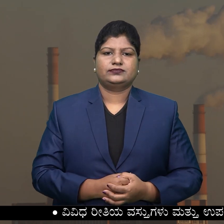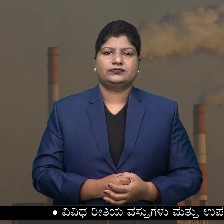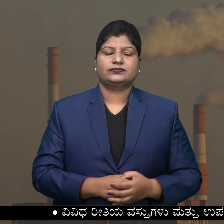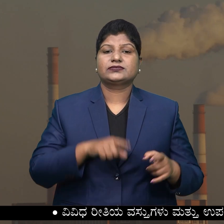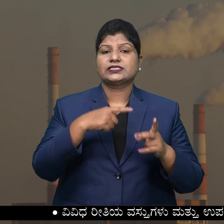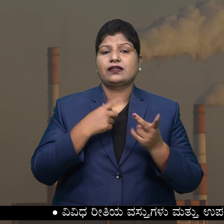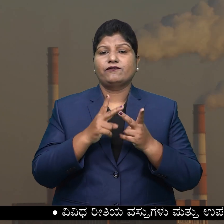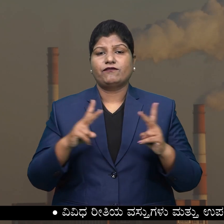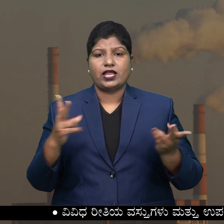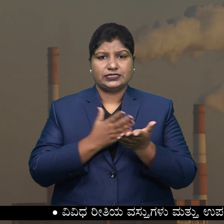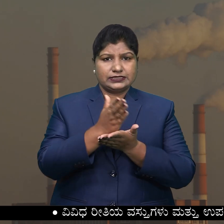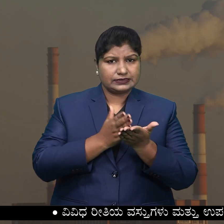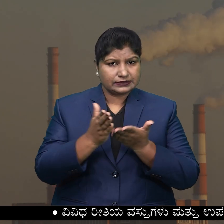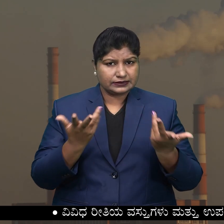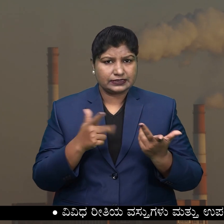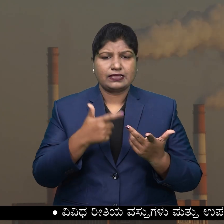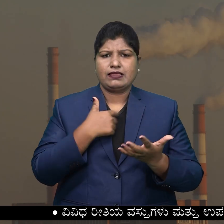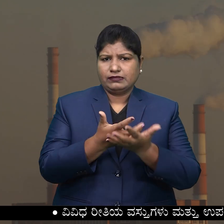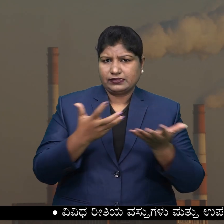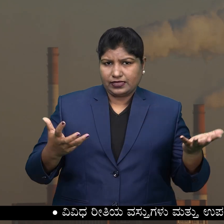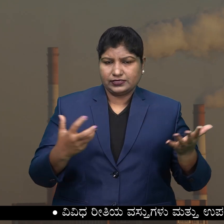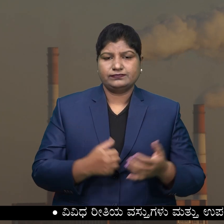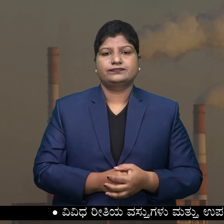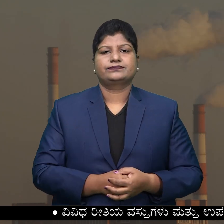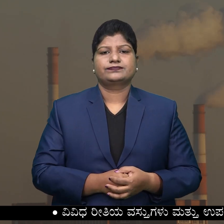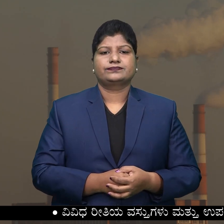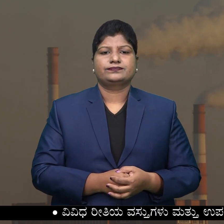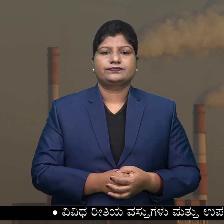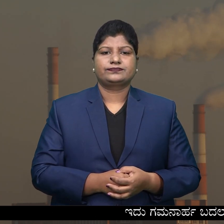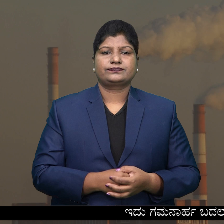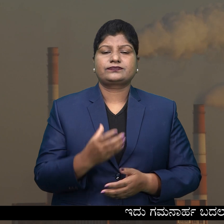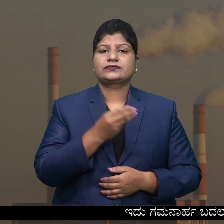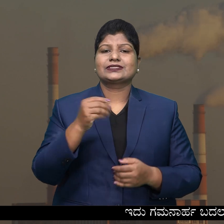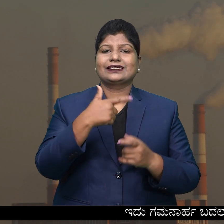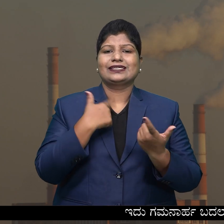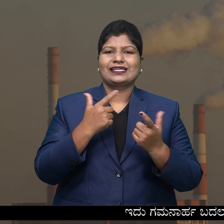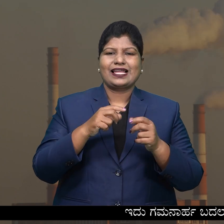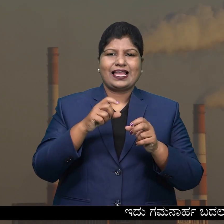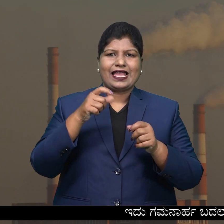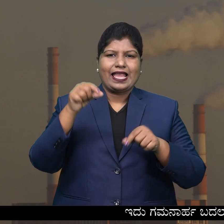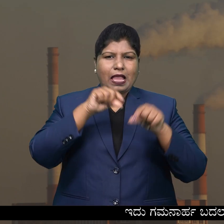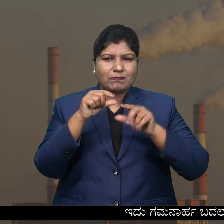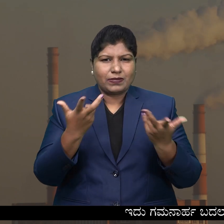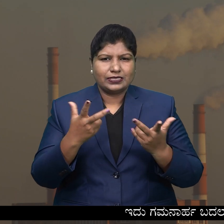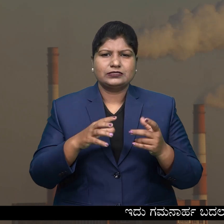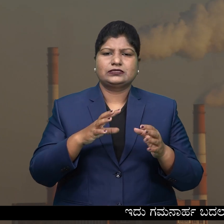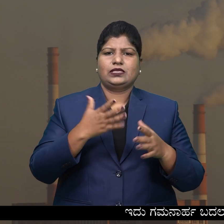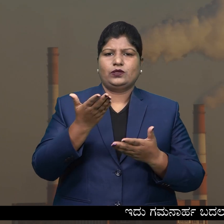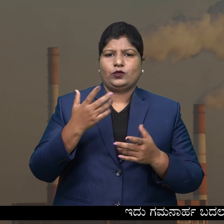ವಿವಿಧ ರೀತಿಯ ವಸ್ತುಗಳು ಮತ್ತು ಉಪ ಉತ್ಪನ್ನಗಳನ್ನ ಪರಿಸರಕ್ಕೆ ಬಿಡುಗಡೆ ಮಾಡಲಾಗಿದೆ. ಇದು ಗಮನಾರ್ಹ ಬದಲಾವಣೆಗಳನ್ನ ಉಂಟುಮಾಡುತ್ತೆ.